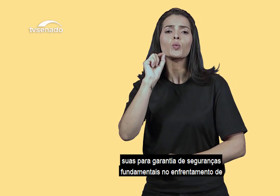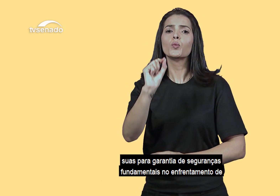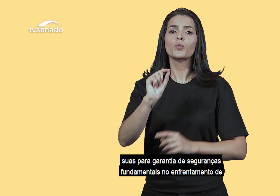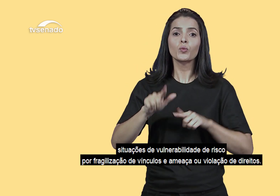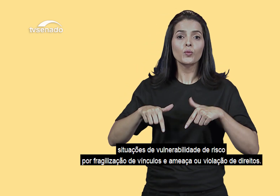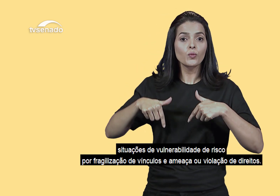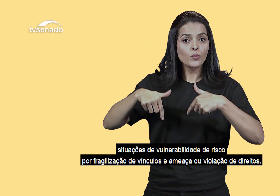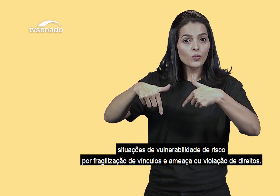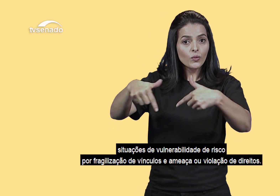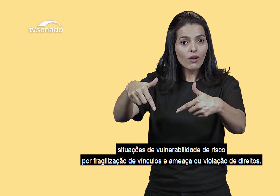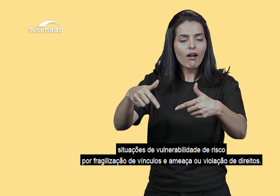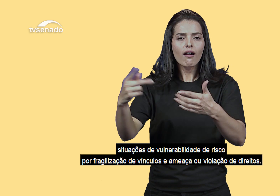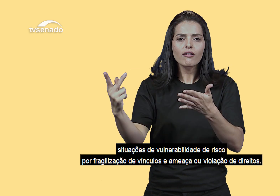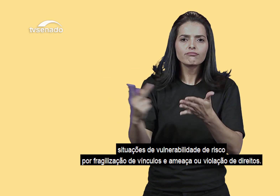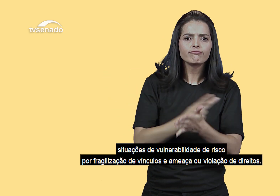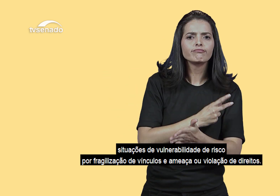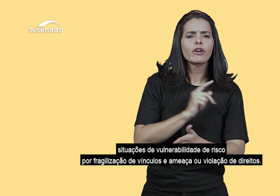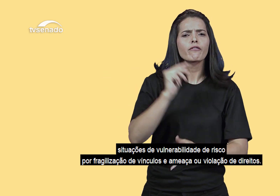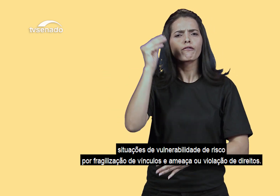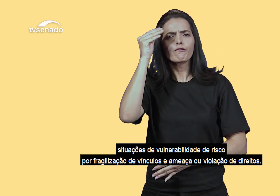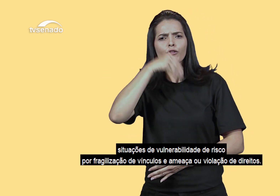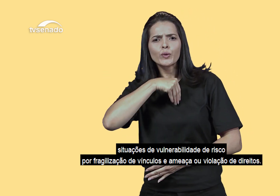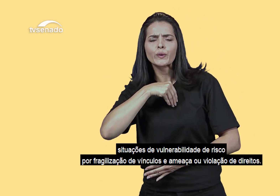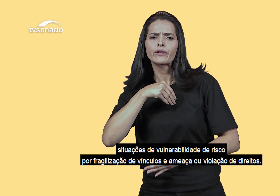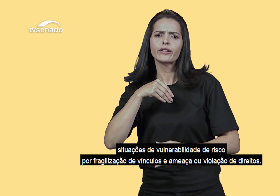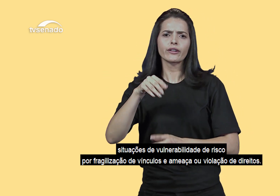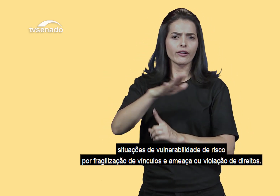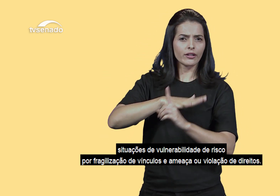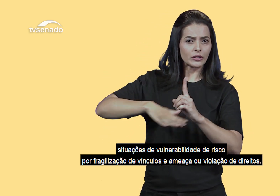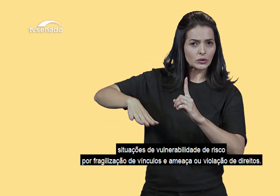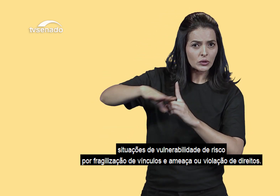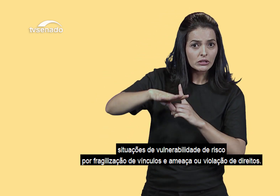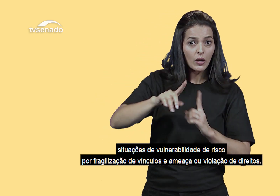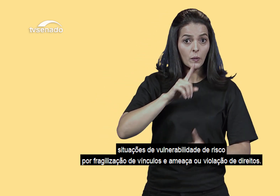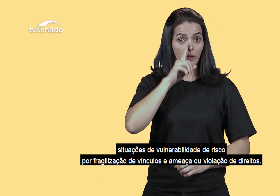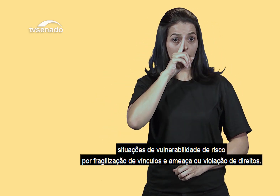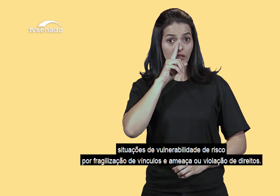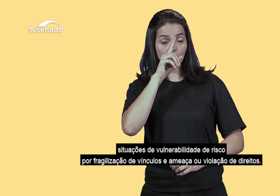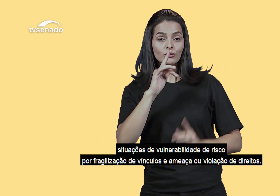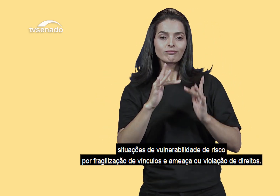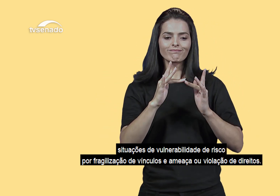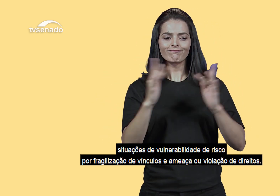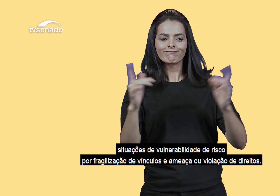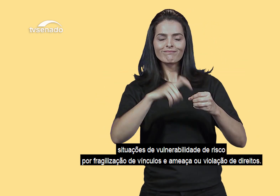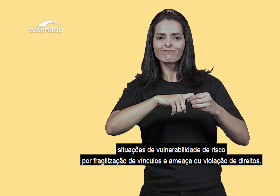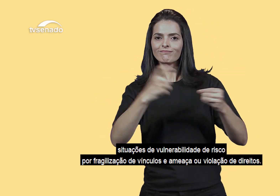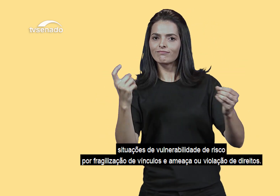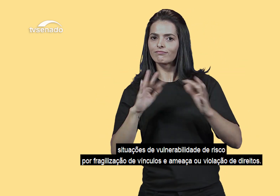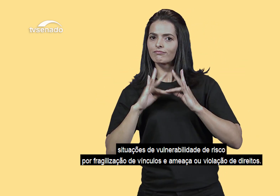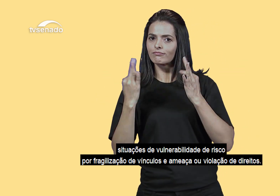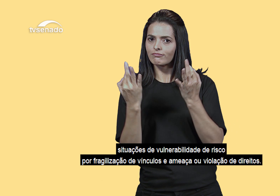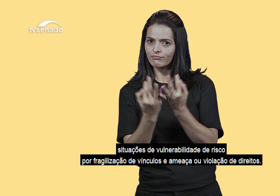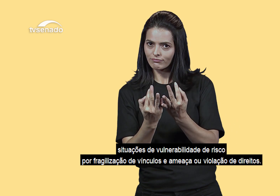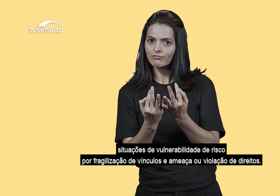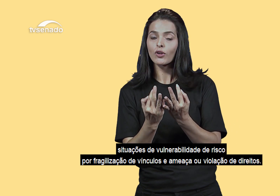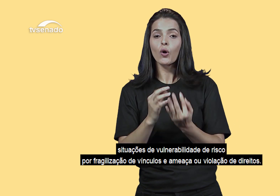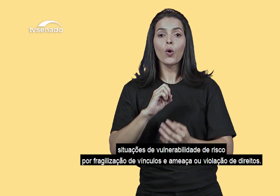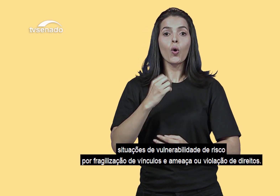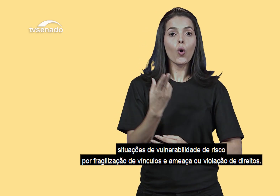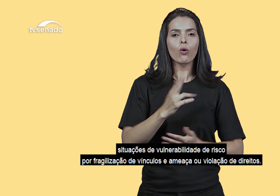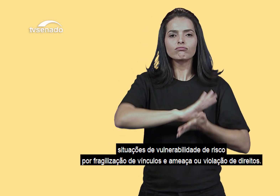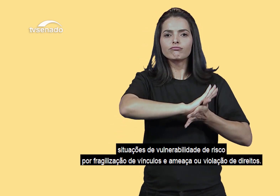enfrentamento de situações de vulnerabilidade e de risco por fragilização de vínculos e ameaça ou